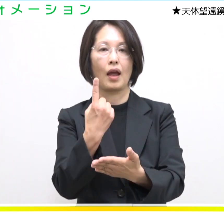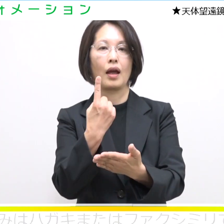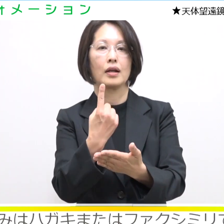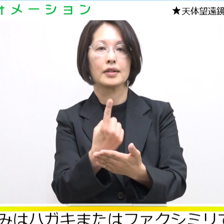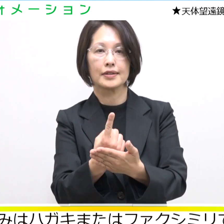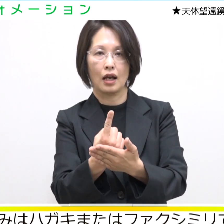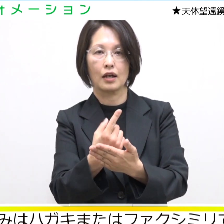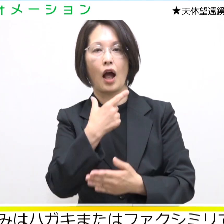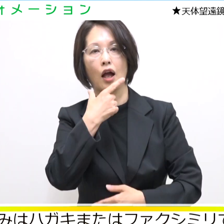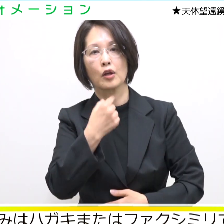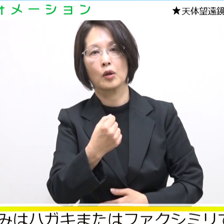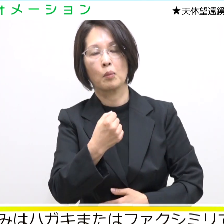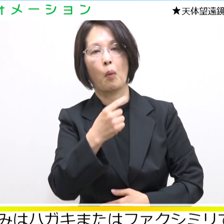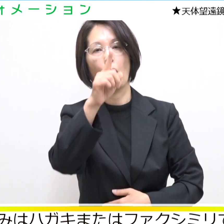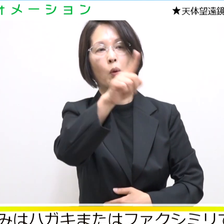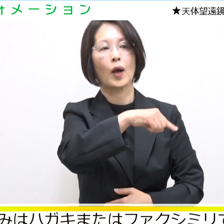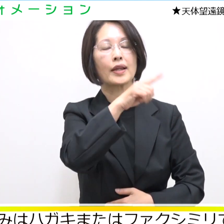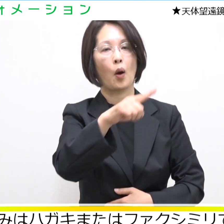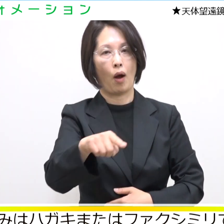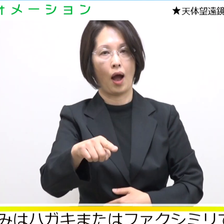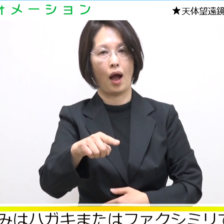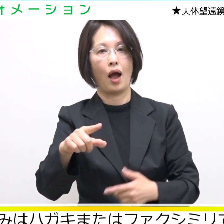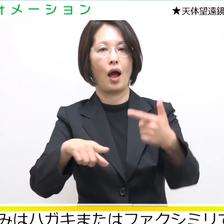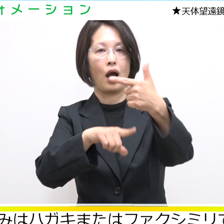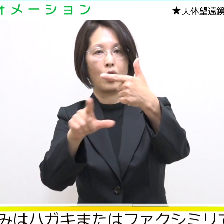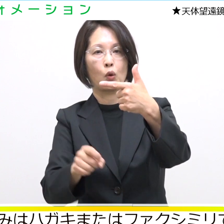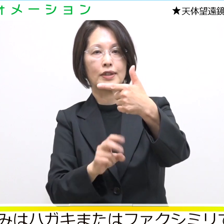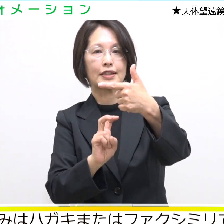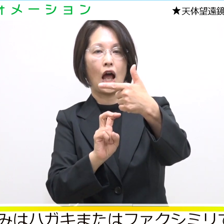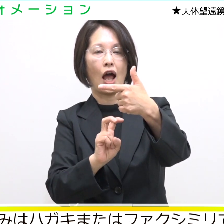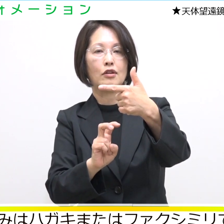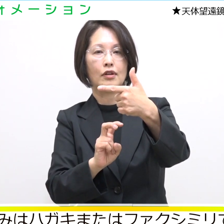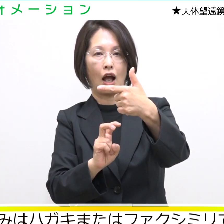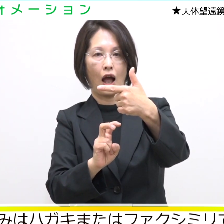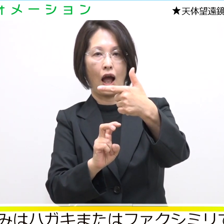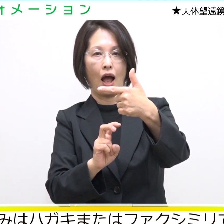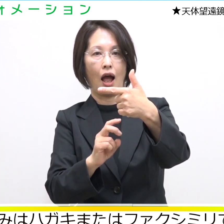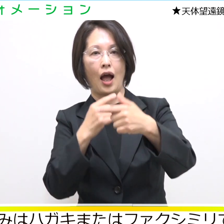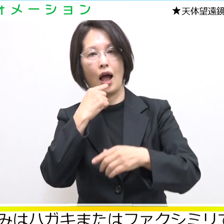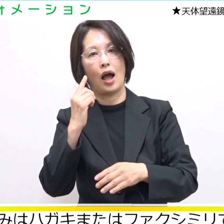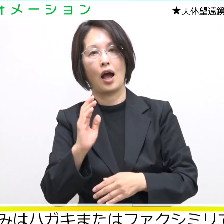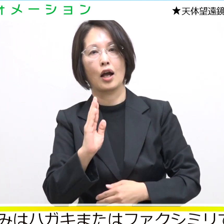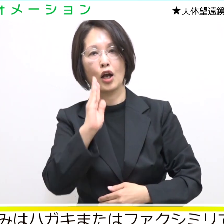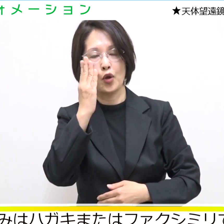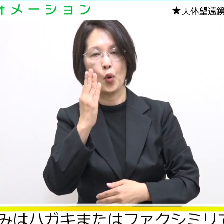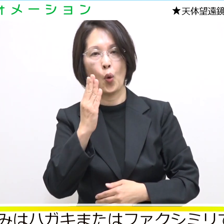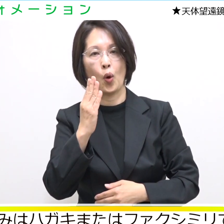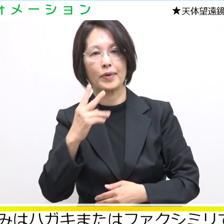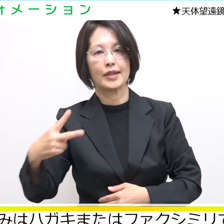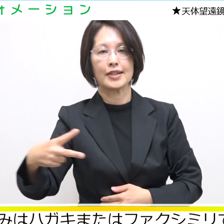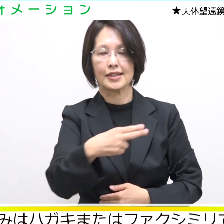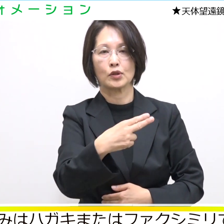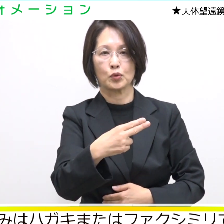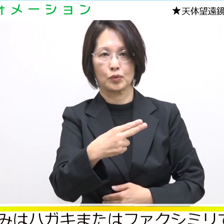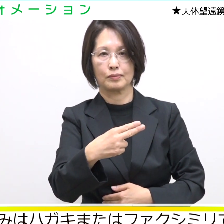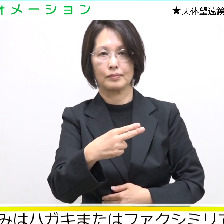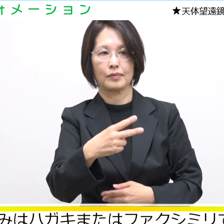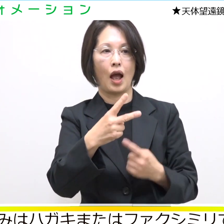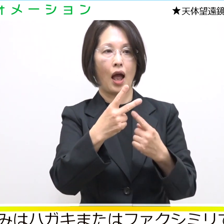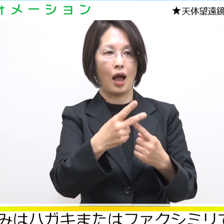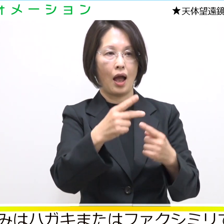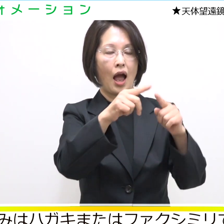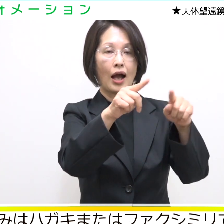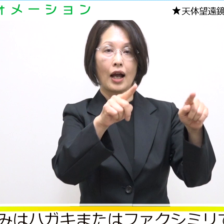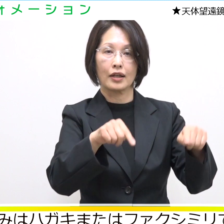です参加ご希望の方は6月20日火曜日必着で